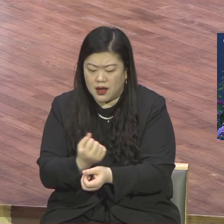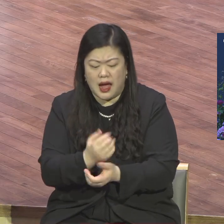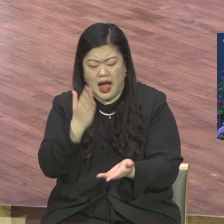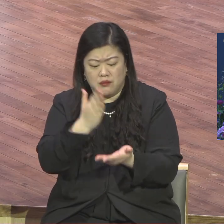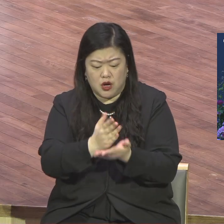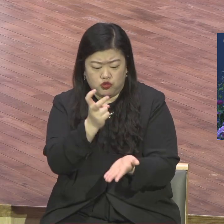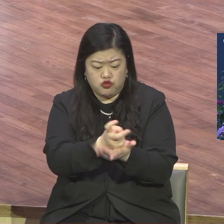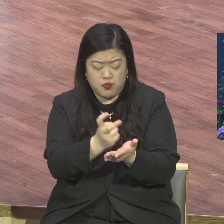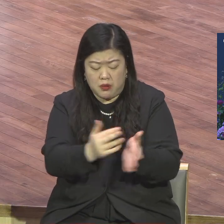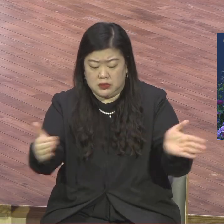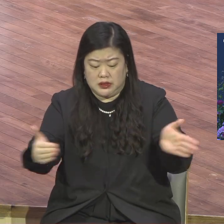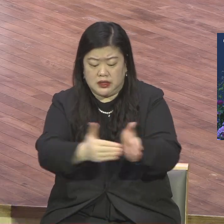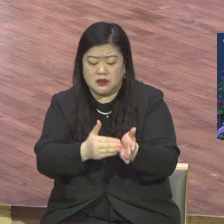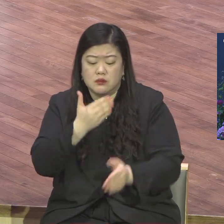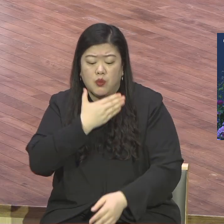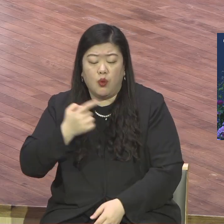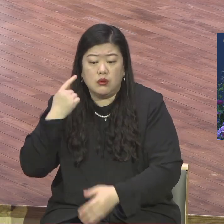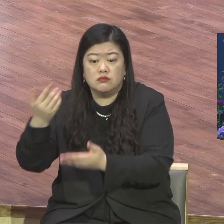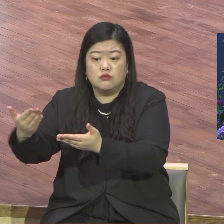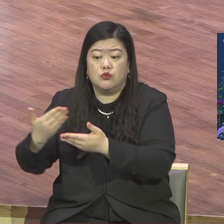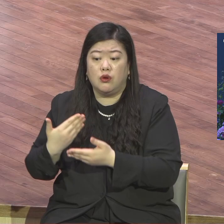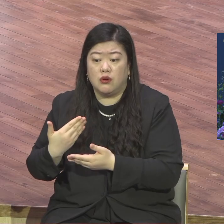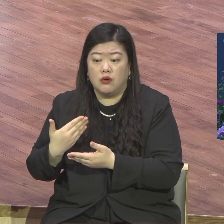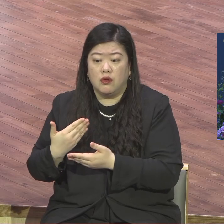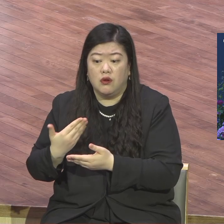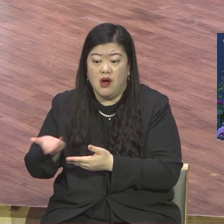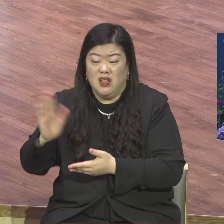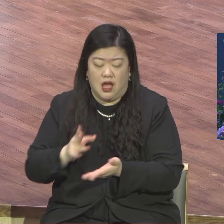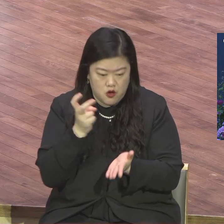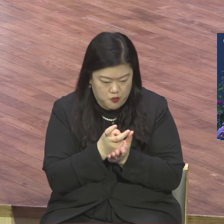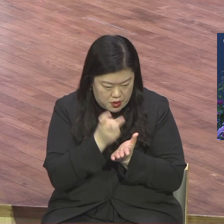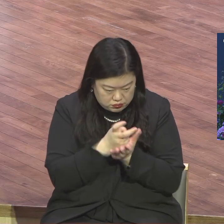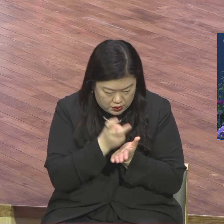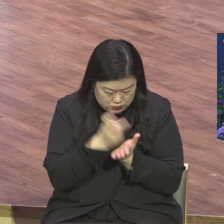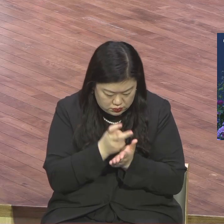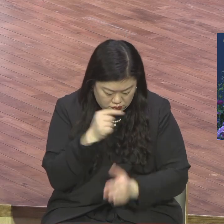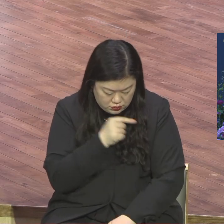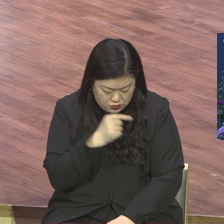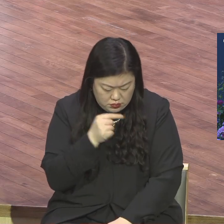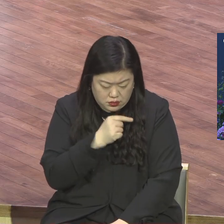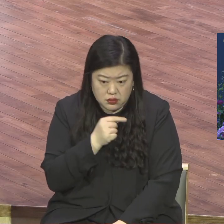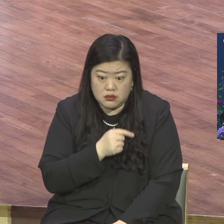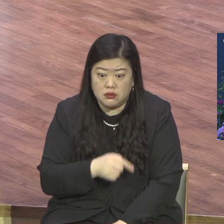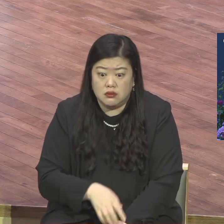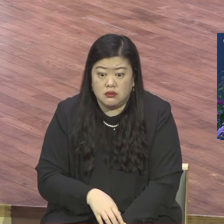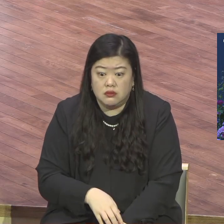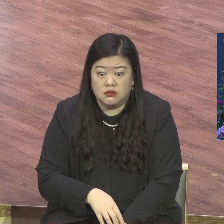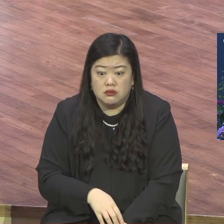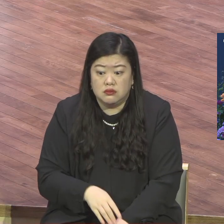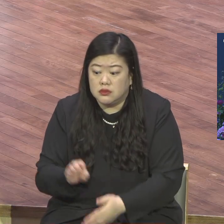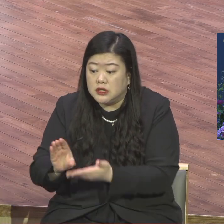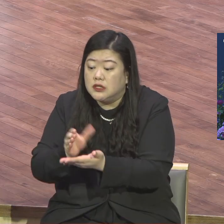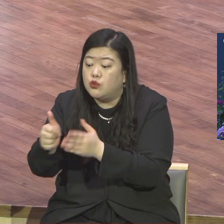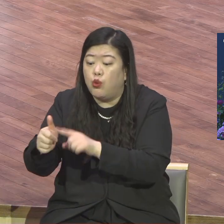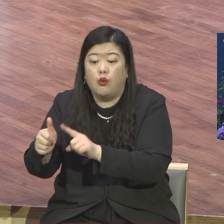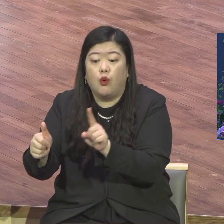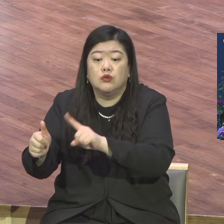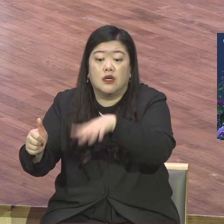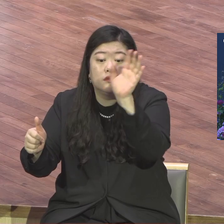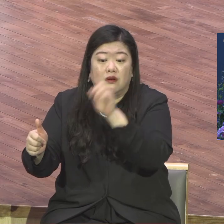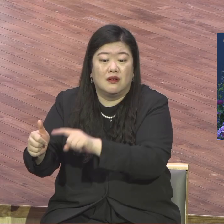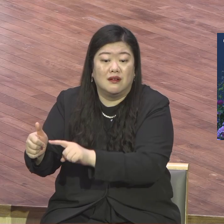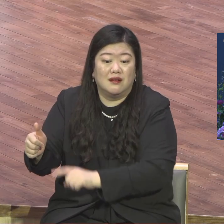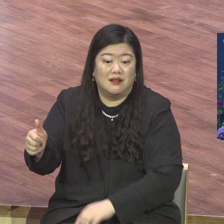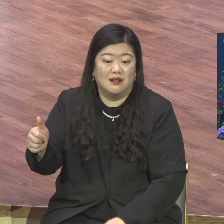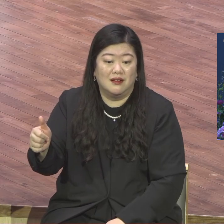이 복음을 누리지 못하고 스스로 율법 기준에서 스스로를 제한시키고 남도 제한 자기도 제한 스스로를 율법 잣대를